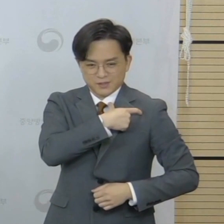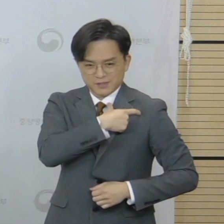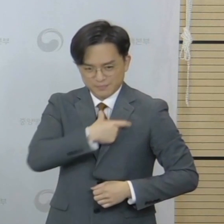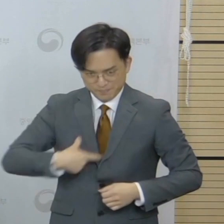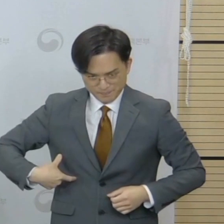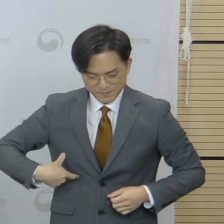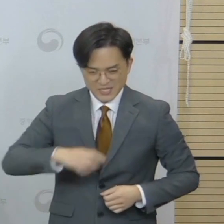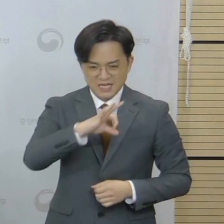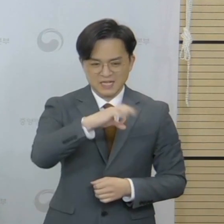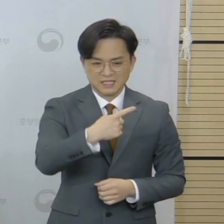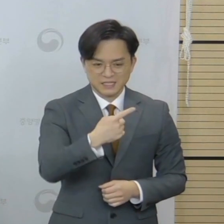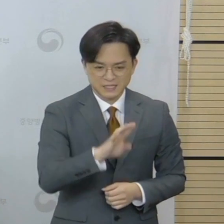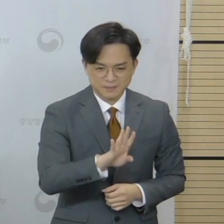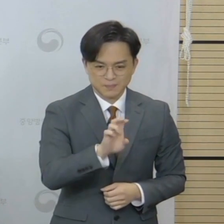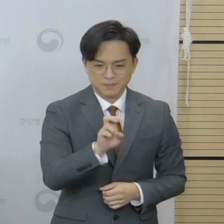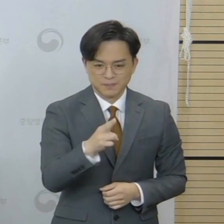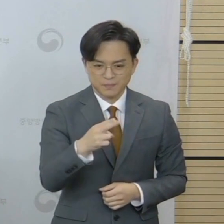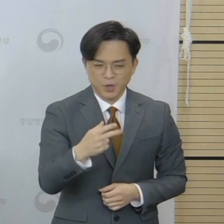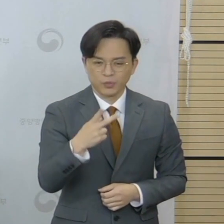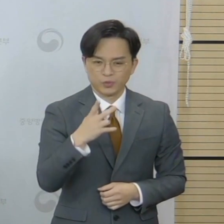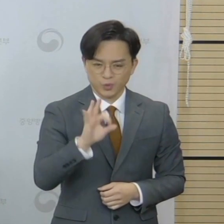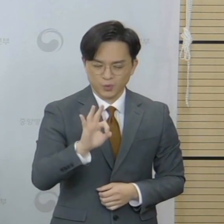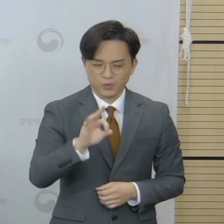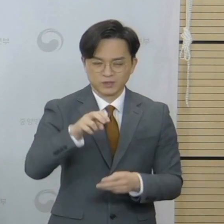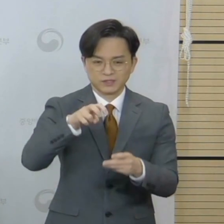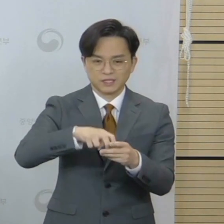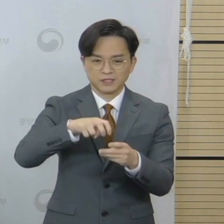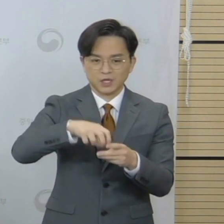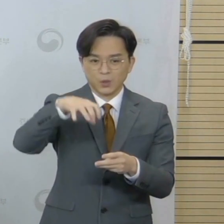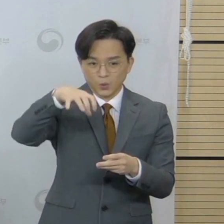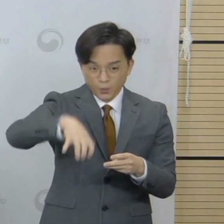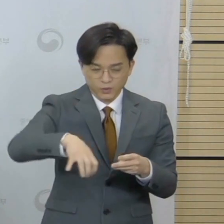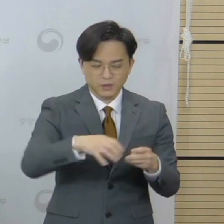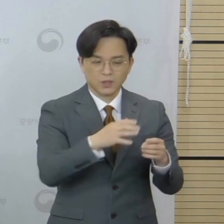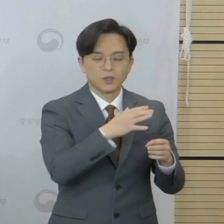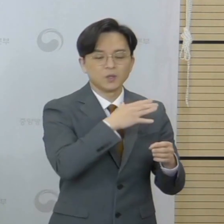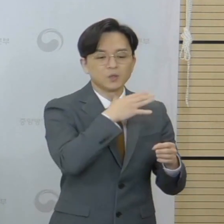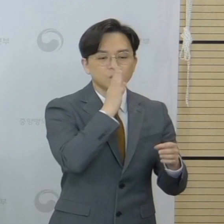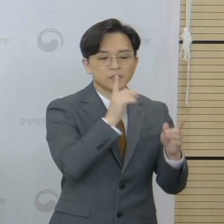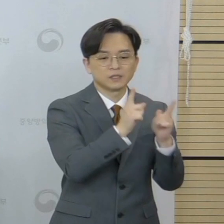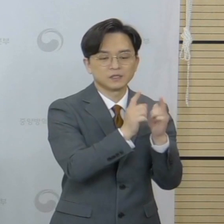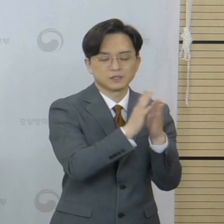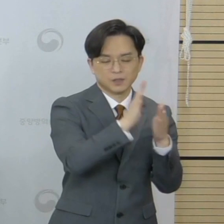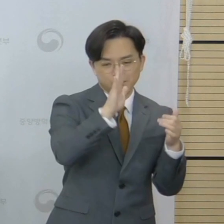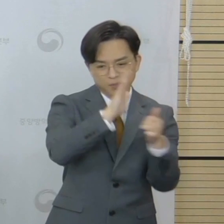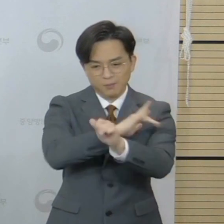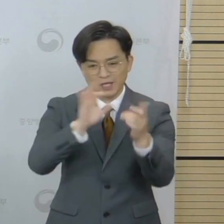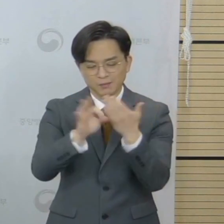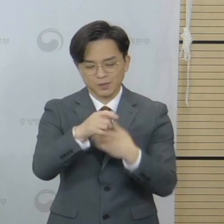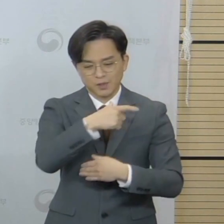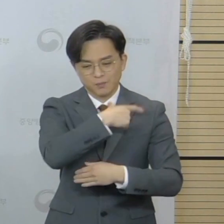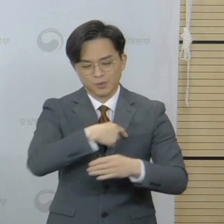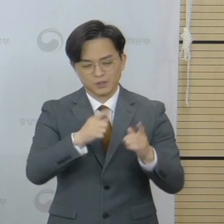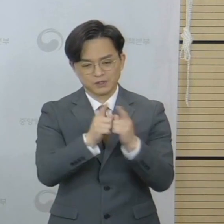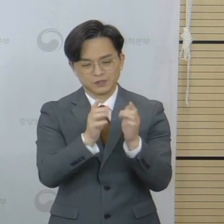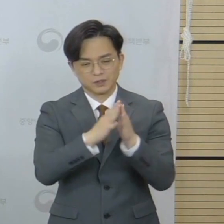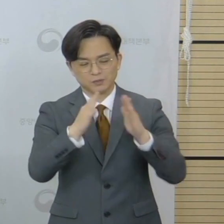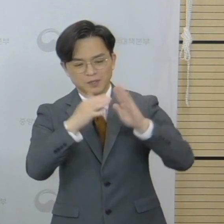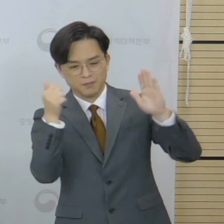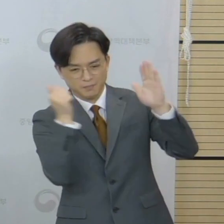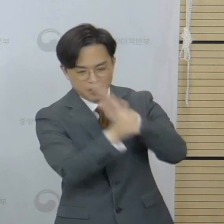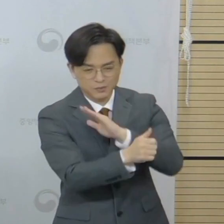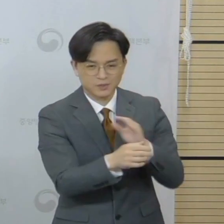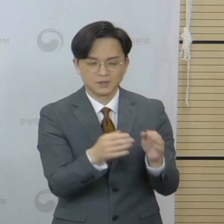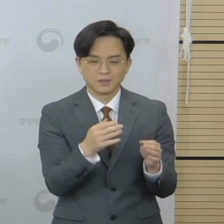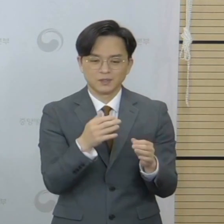등록 이동 접종 기가 접종후 모니터링이 까지 책임지는 지원 체계를 구축하여 안전한 예방접종